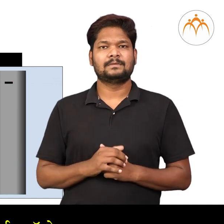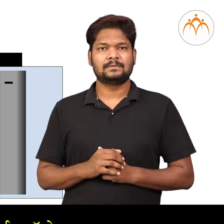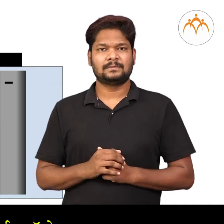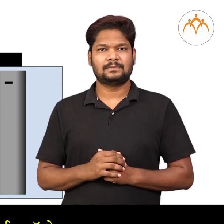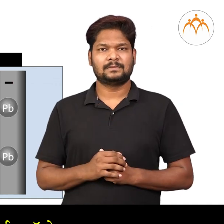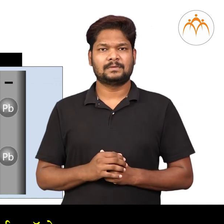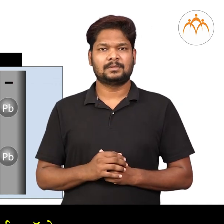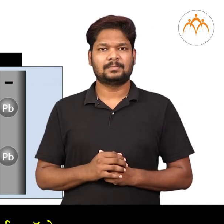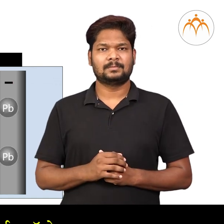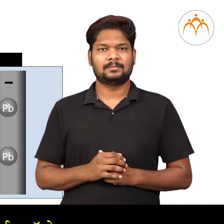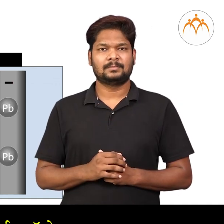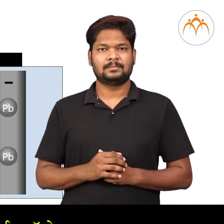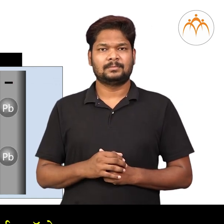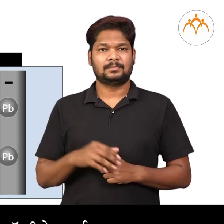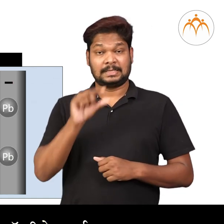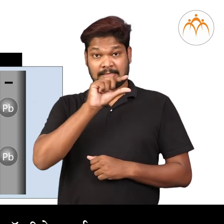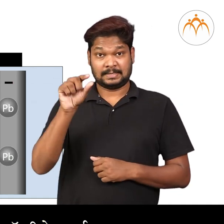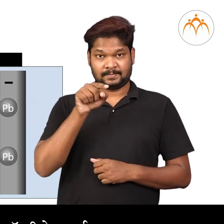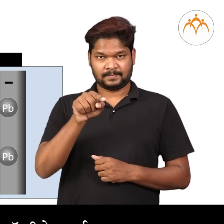डायोक्साइड कैथल